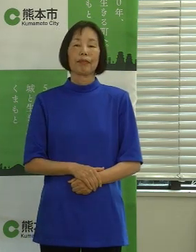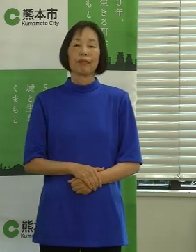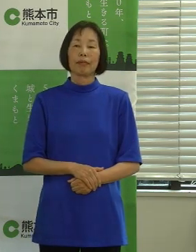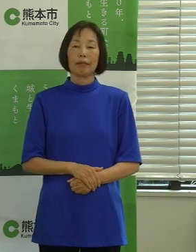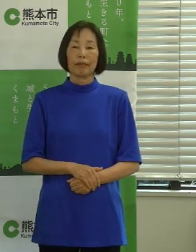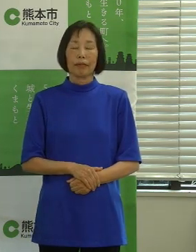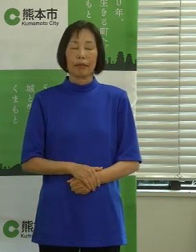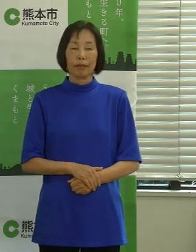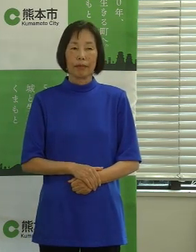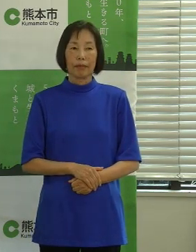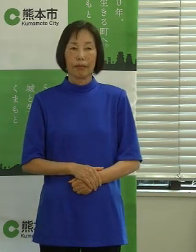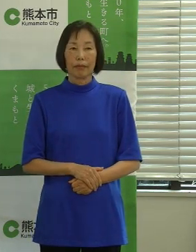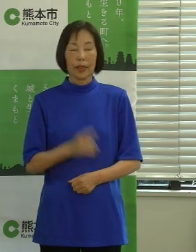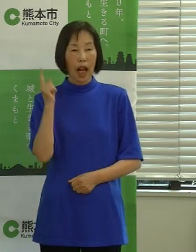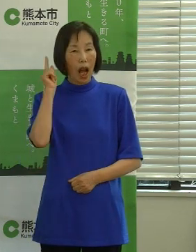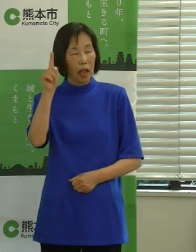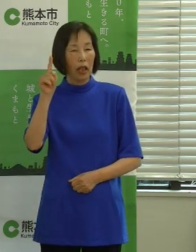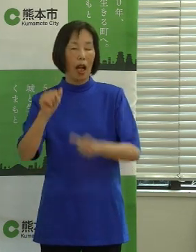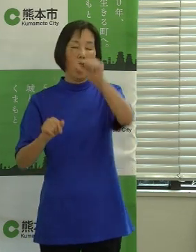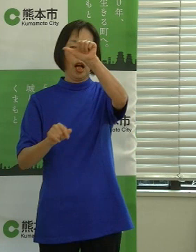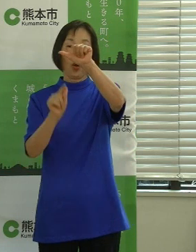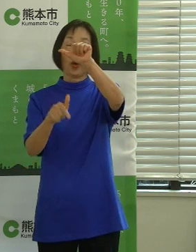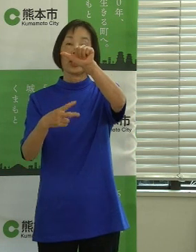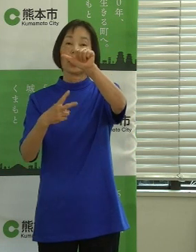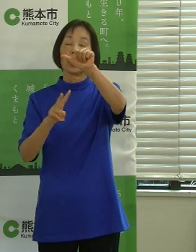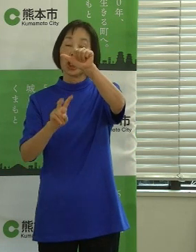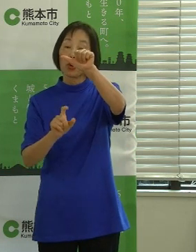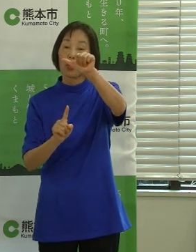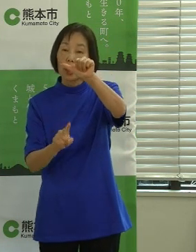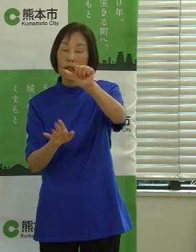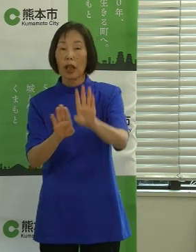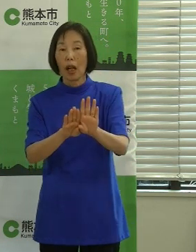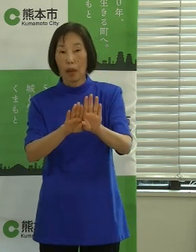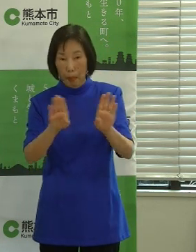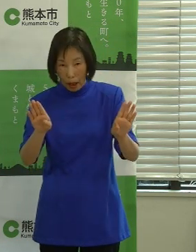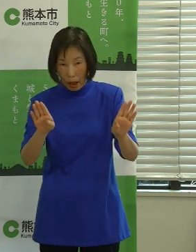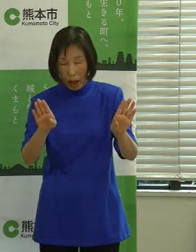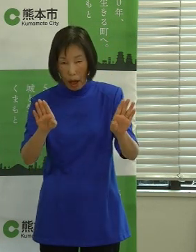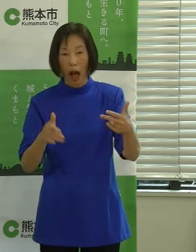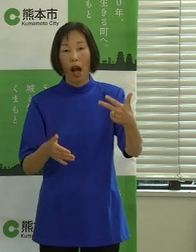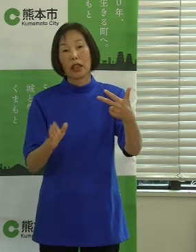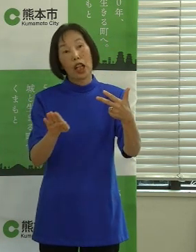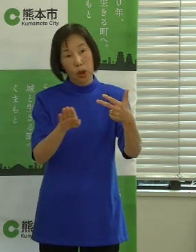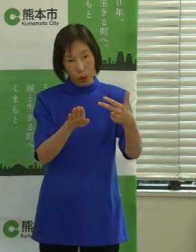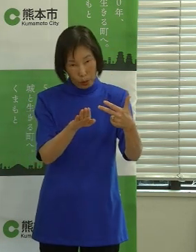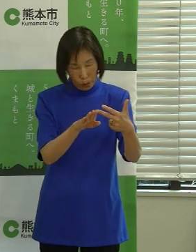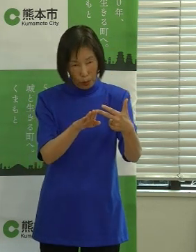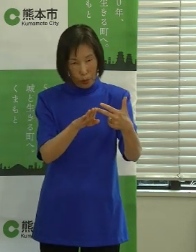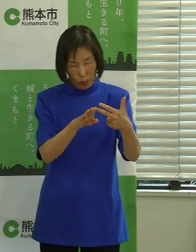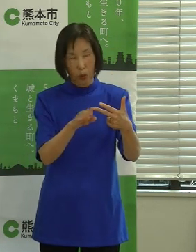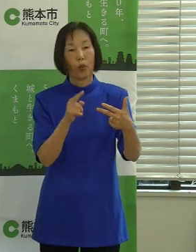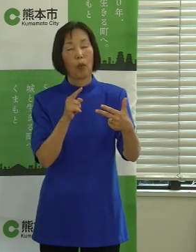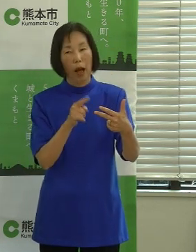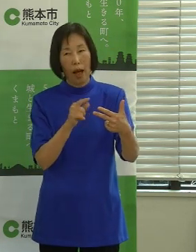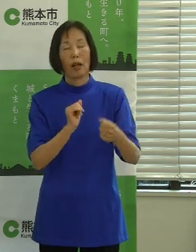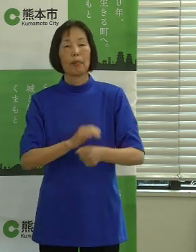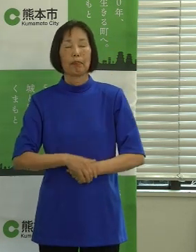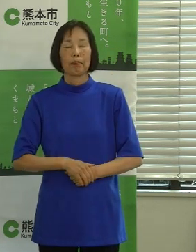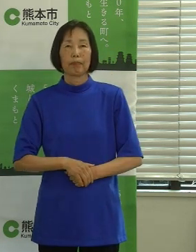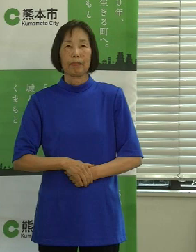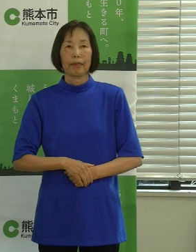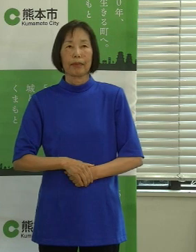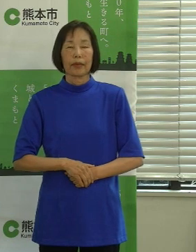が明日21日から再開をいたします主な施設といたしまし